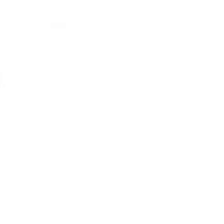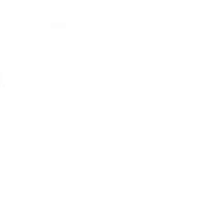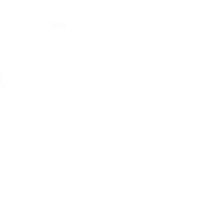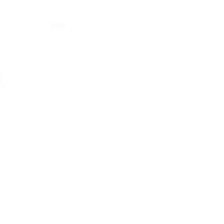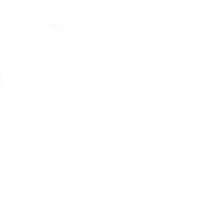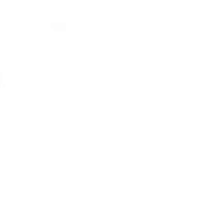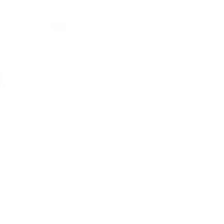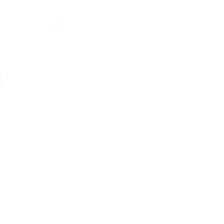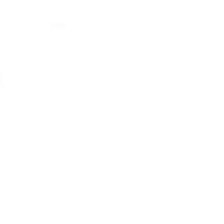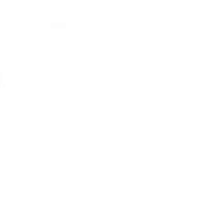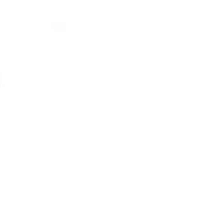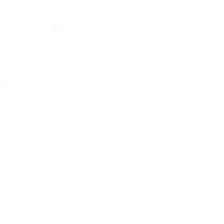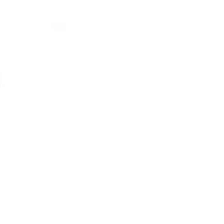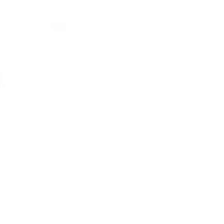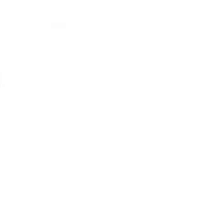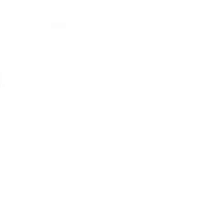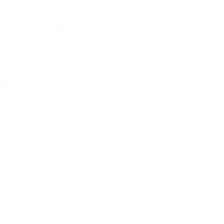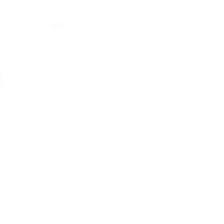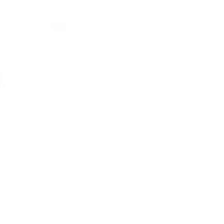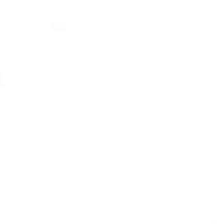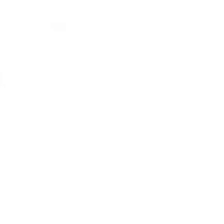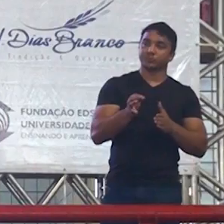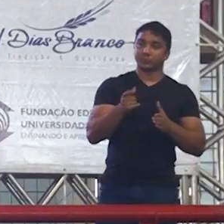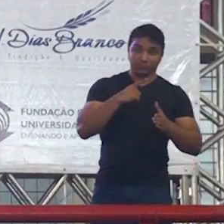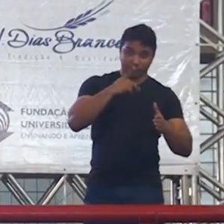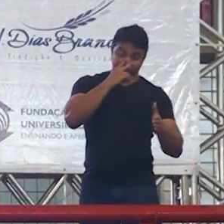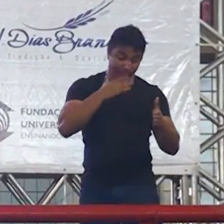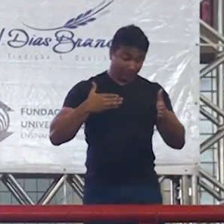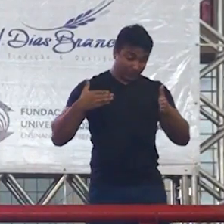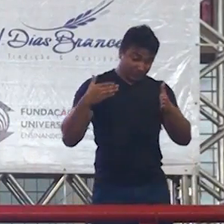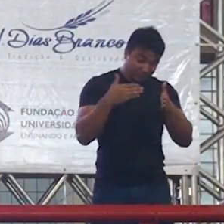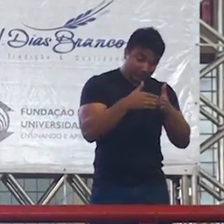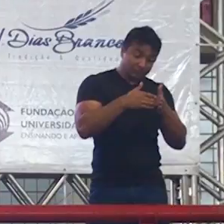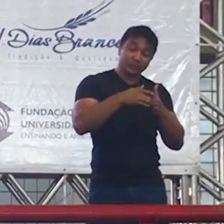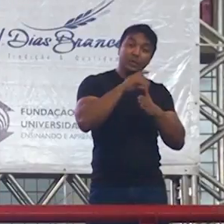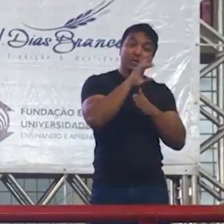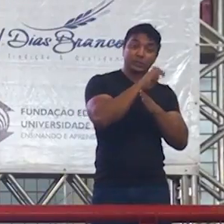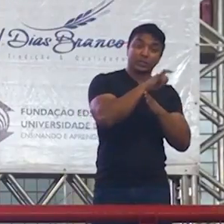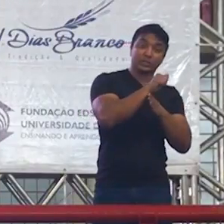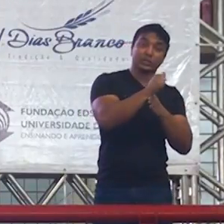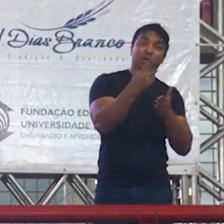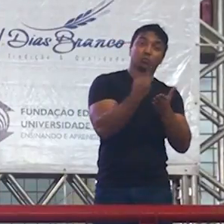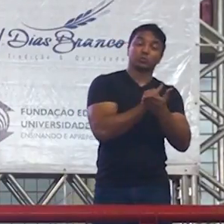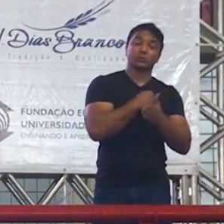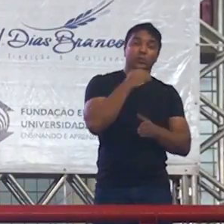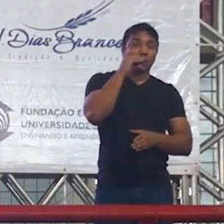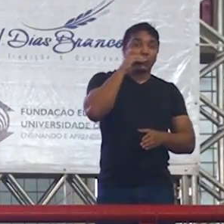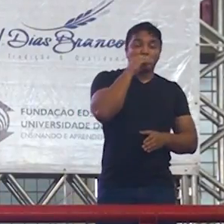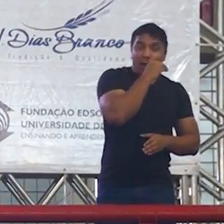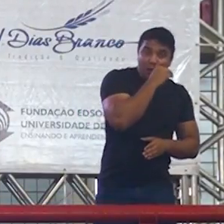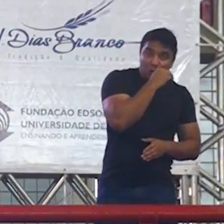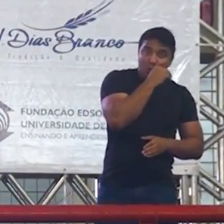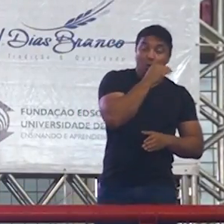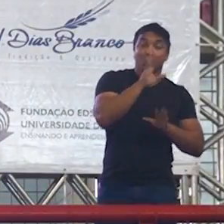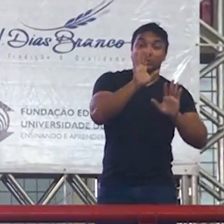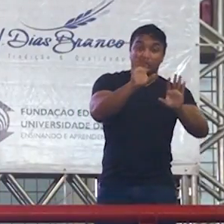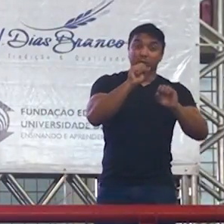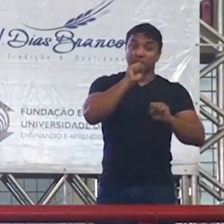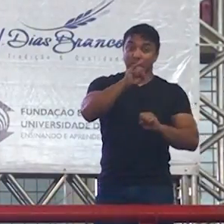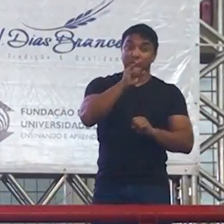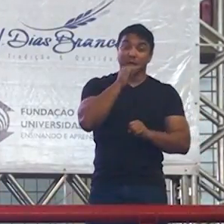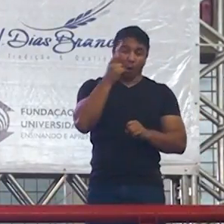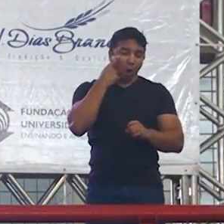Falem. Calor. Quando essa corrente elétrica encontra uma resistência, gera calor. Se